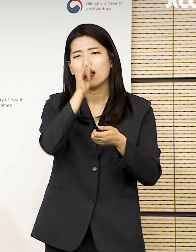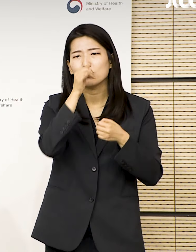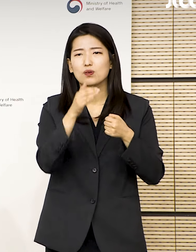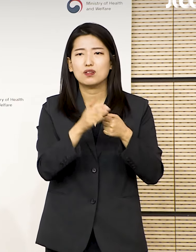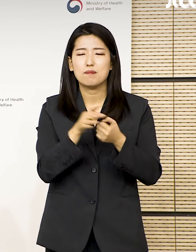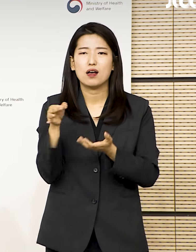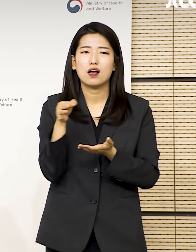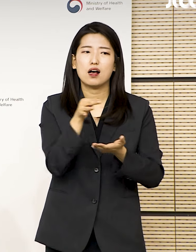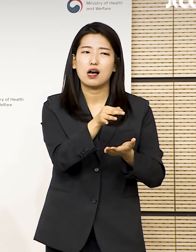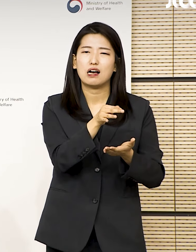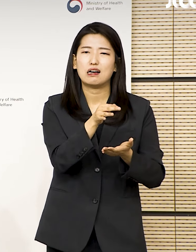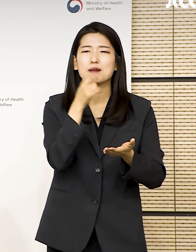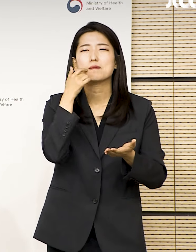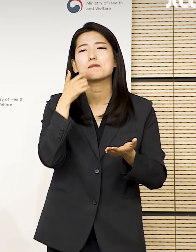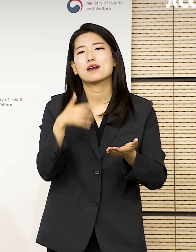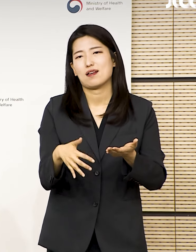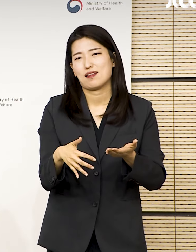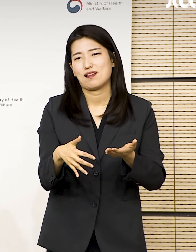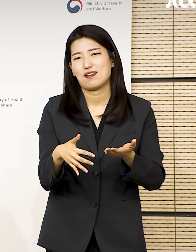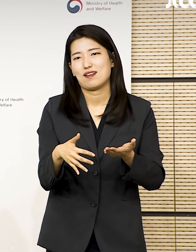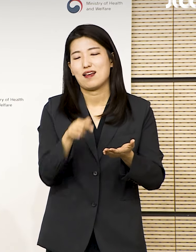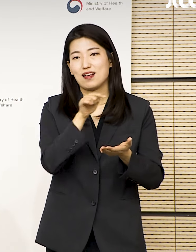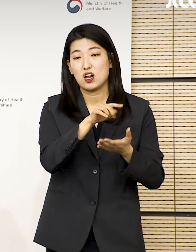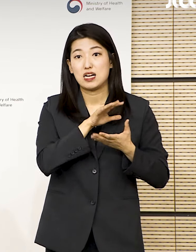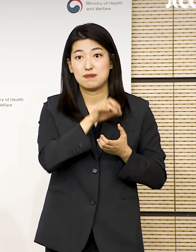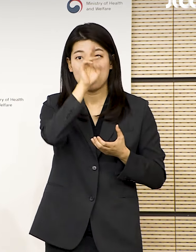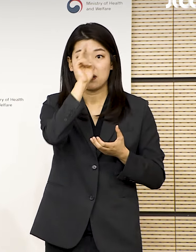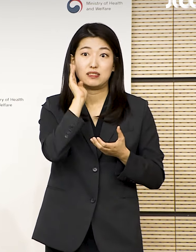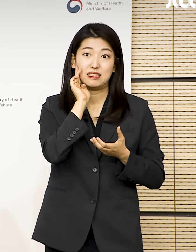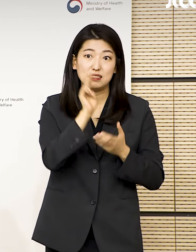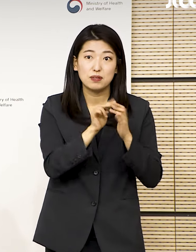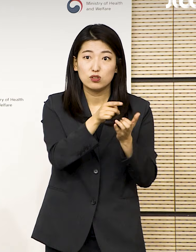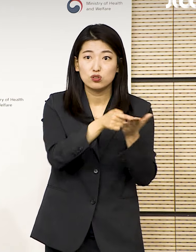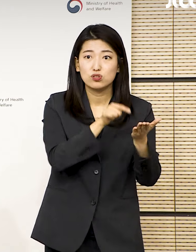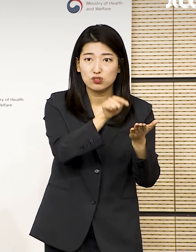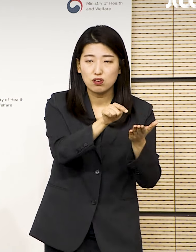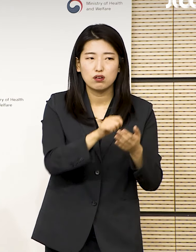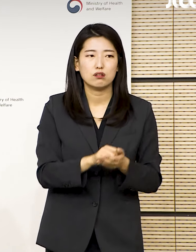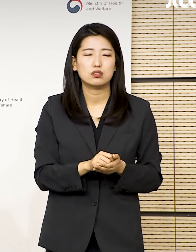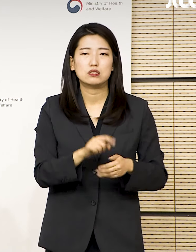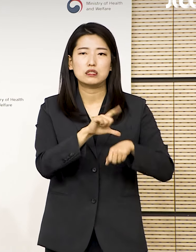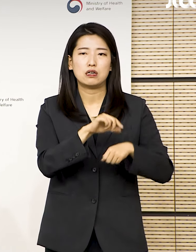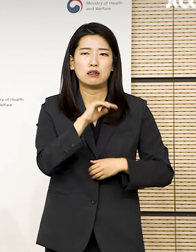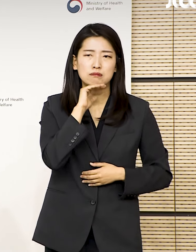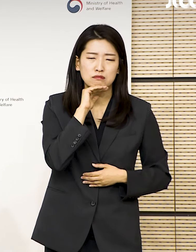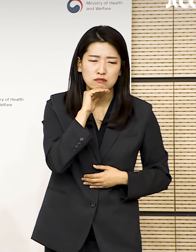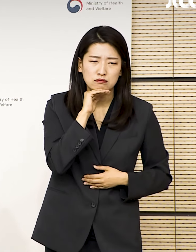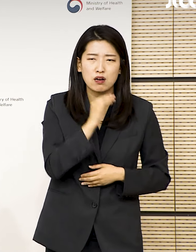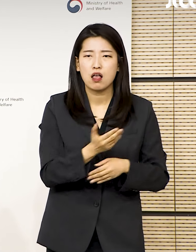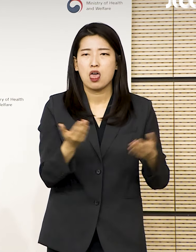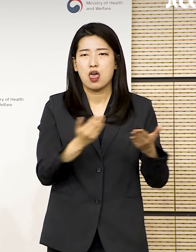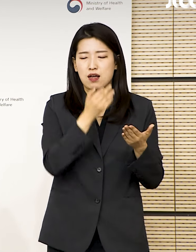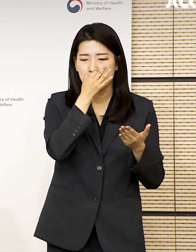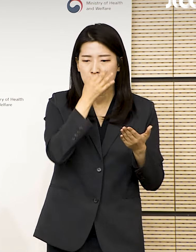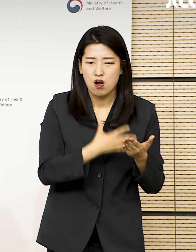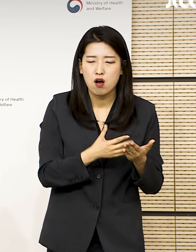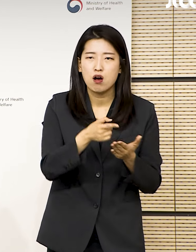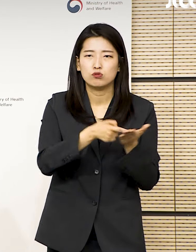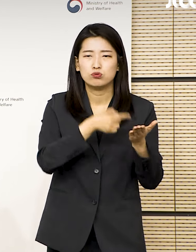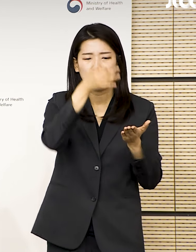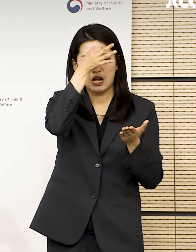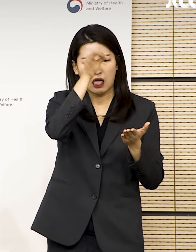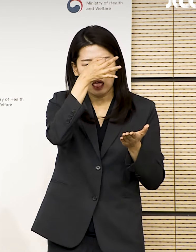못한 중중 심장질환 중제 시술에 대해 대기 시간 업무 강도 및 난이도 등을 고려하여